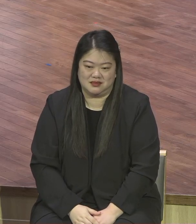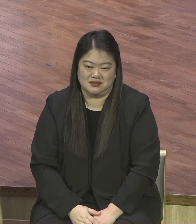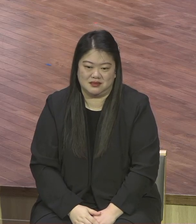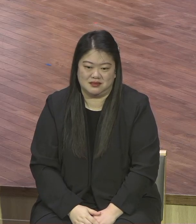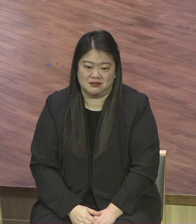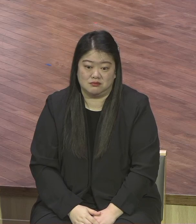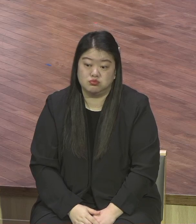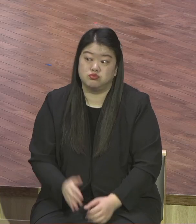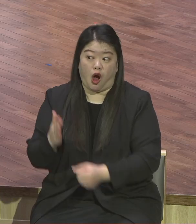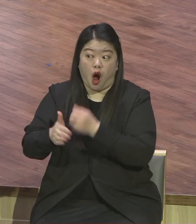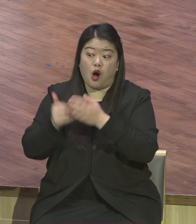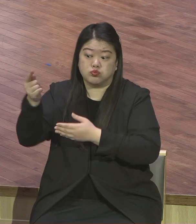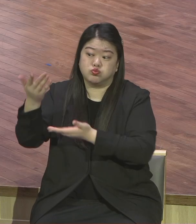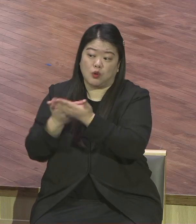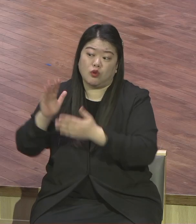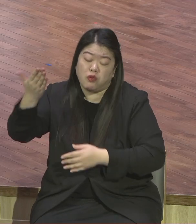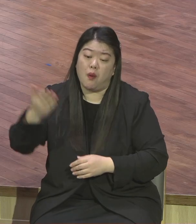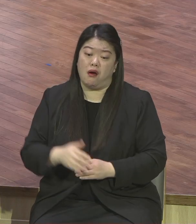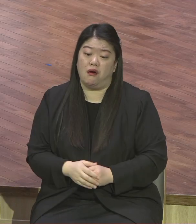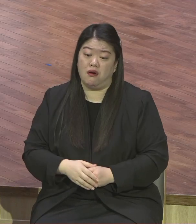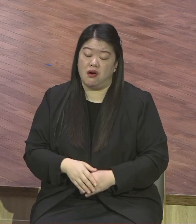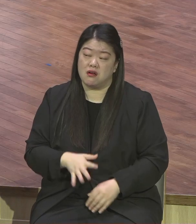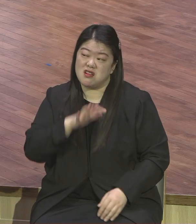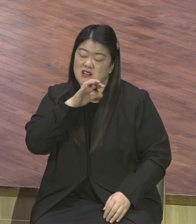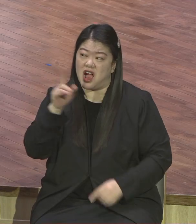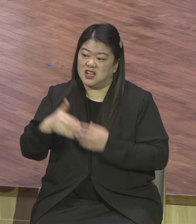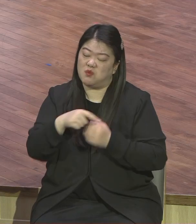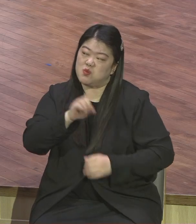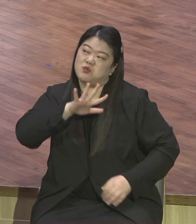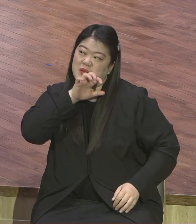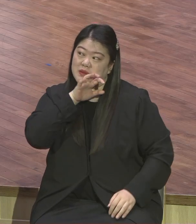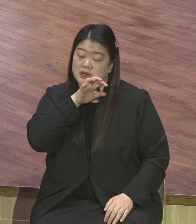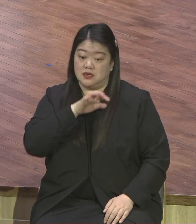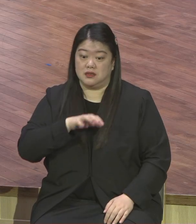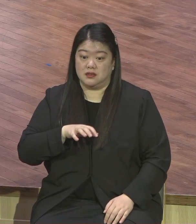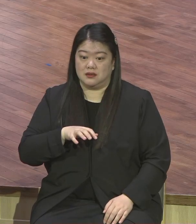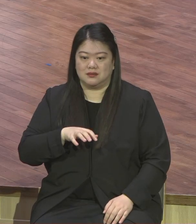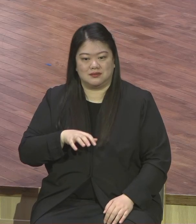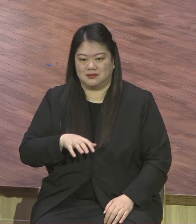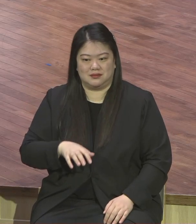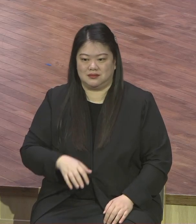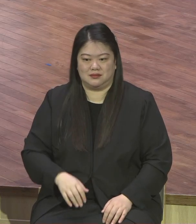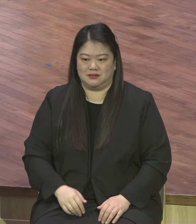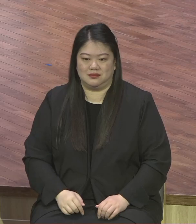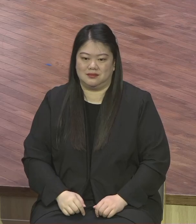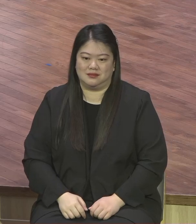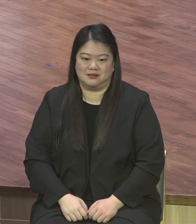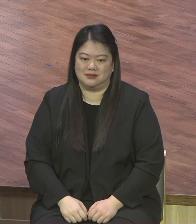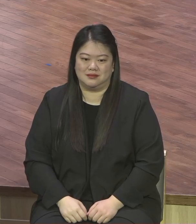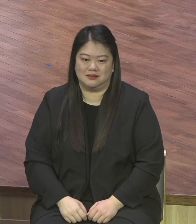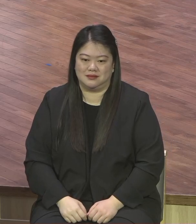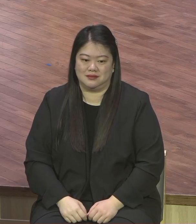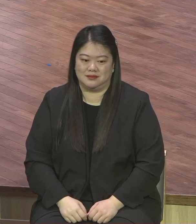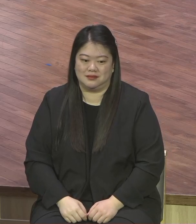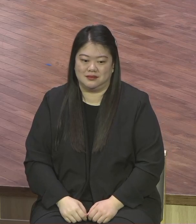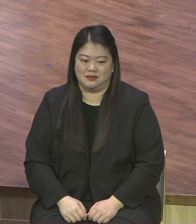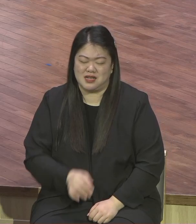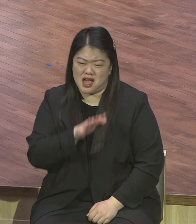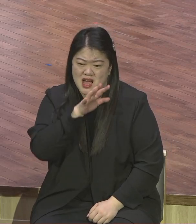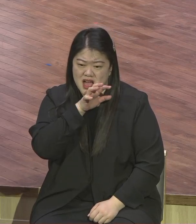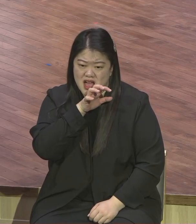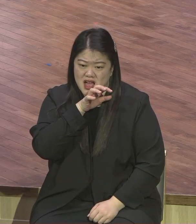사단이요 각양각 세계 육체 일을 가지고 끊임없이 여러분의 갈등을 주고 시험을 하고